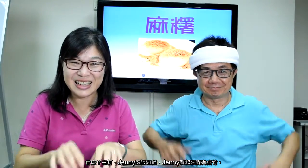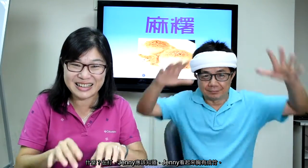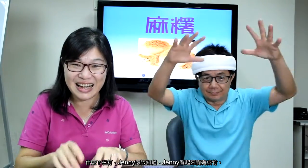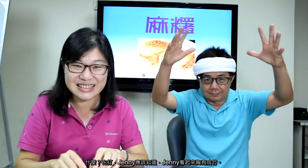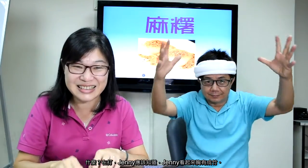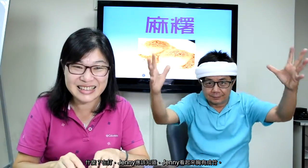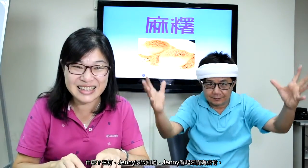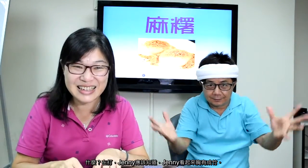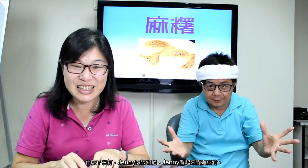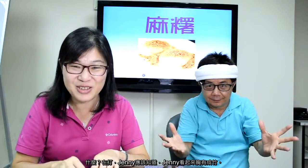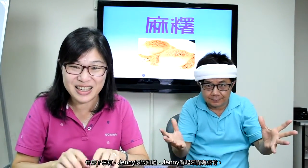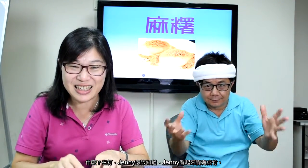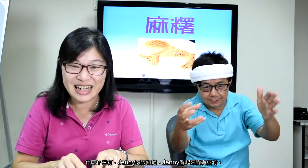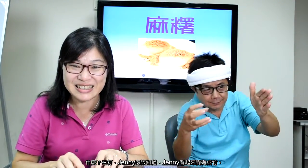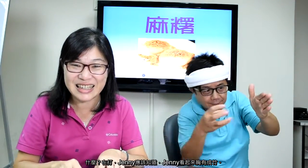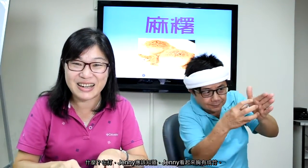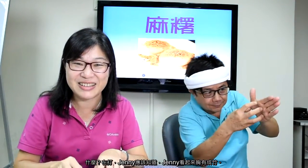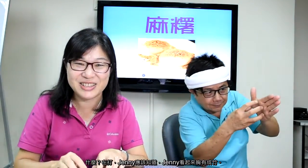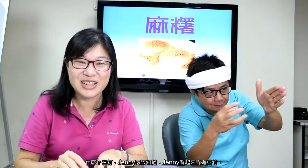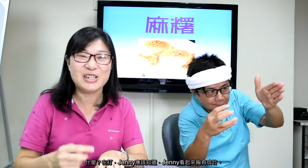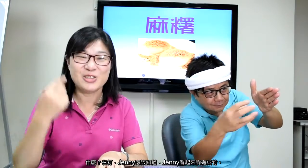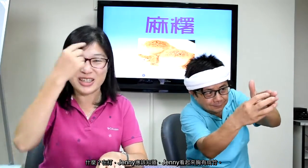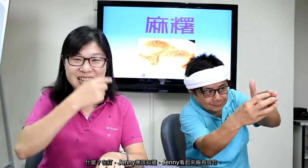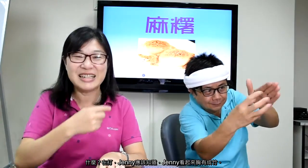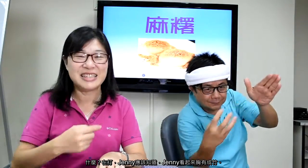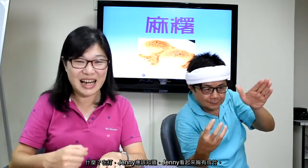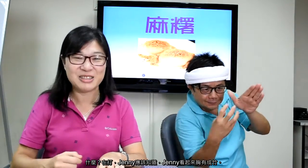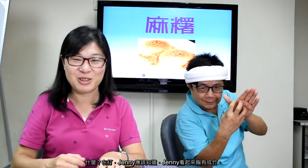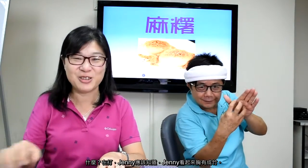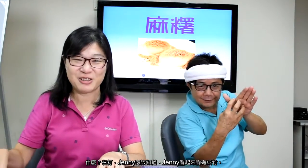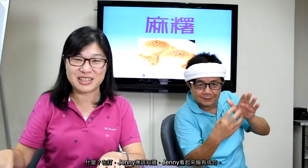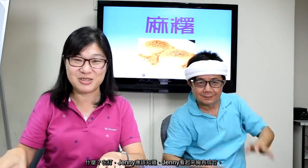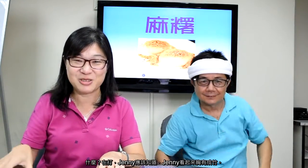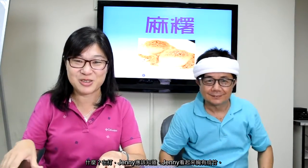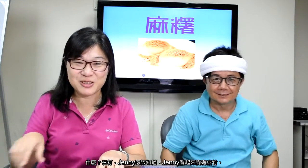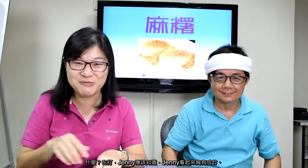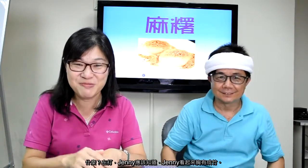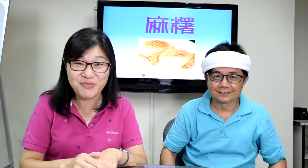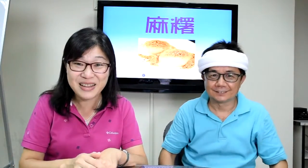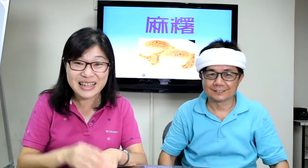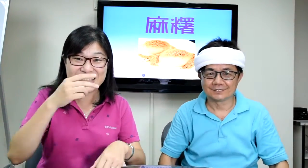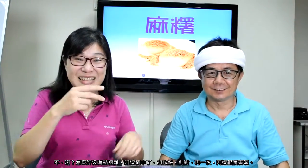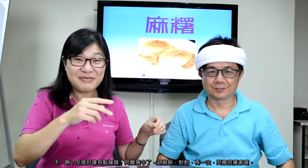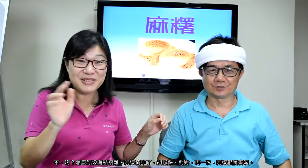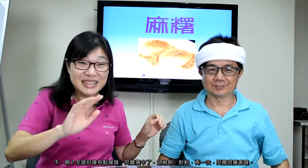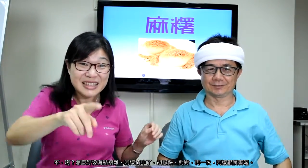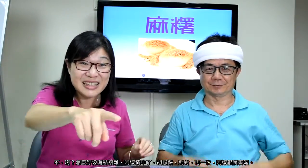再打 ，Jenny 应该知道。Jenny 看起来胸有成竹，不